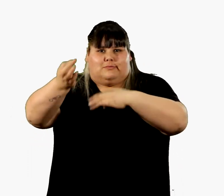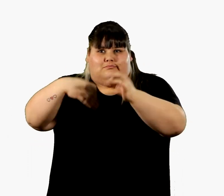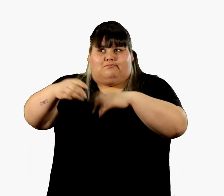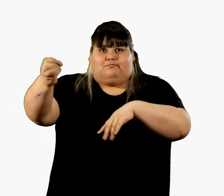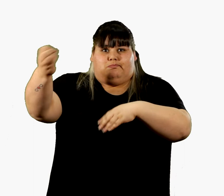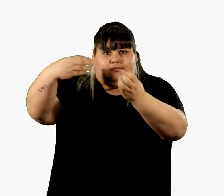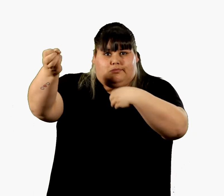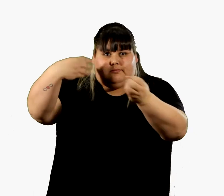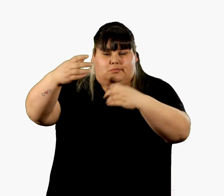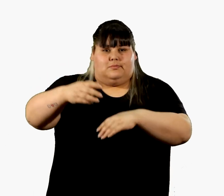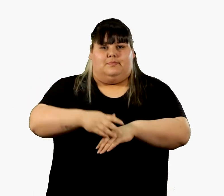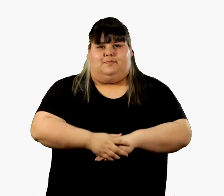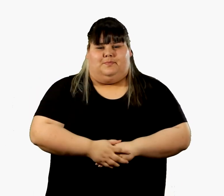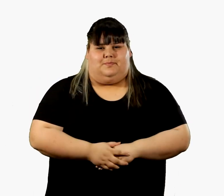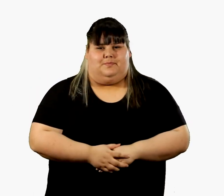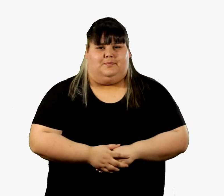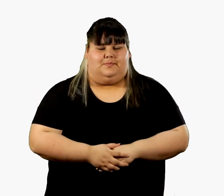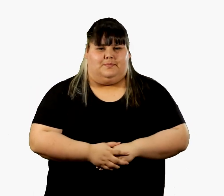que regían sobre la importación